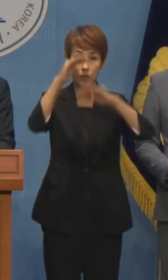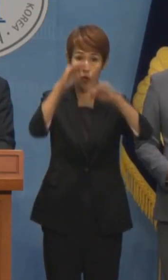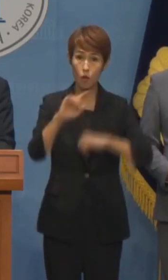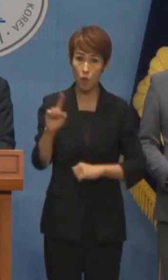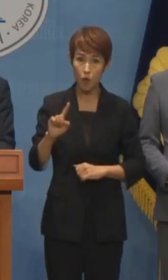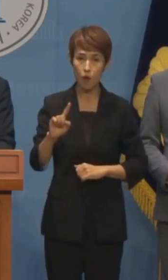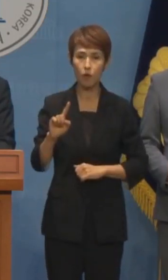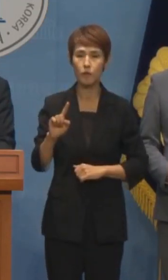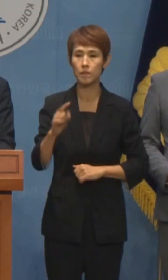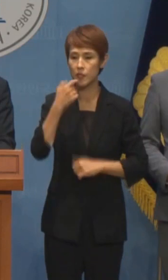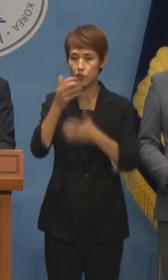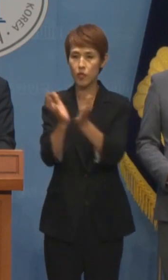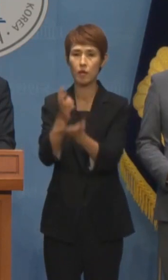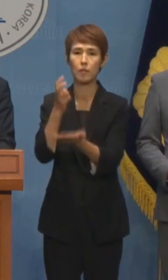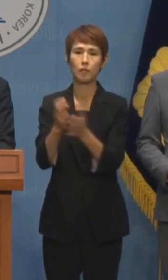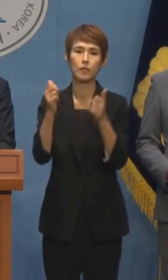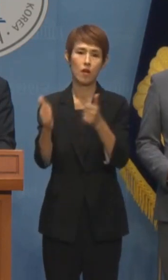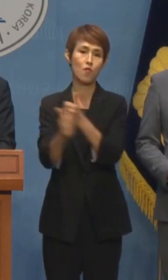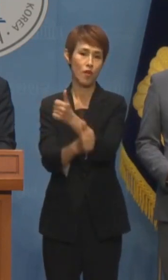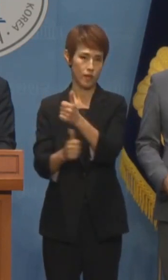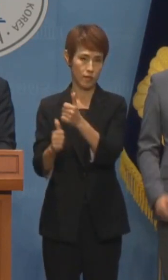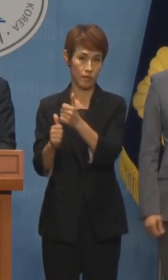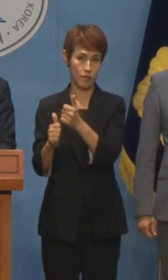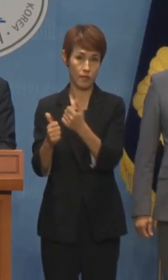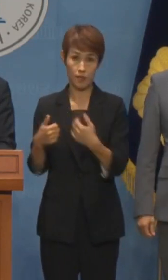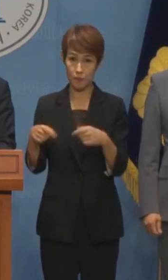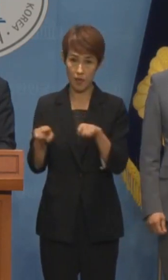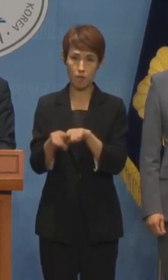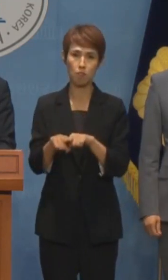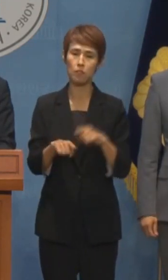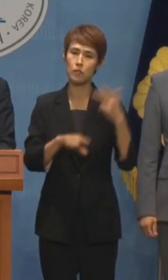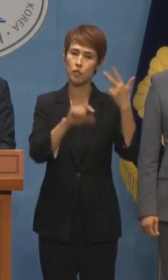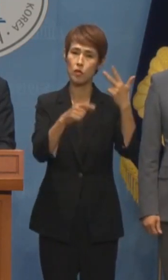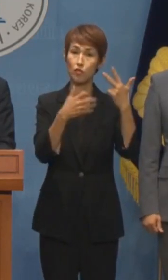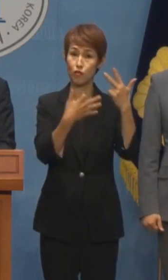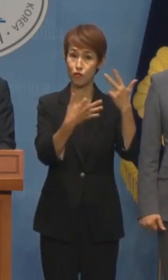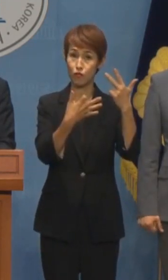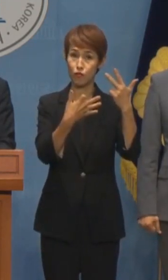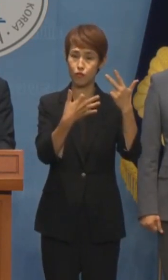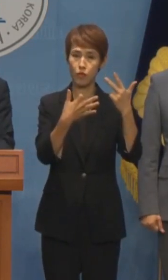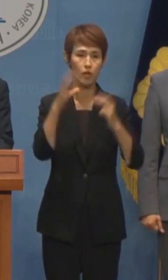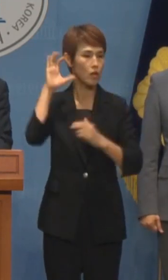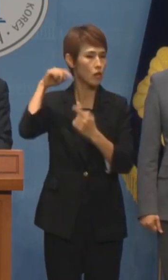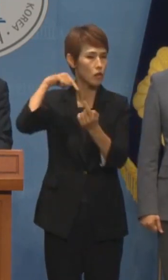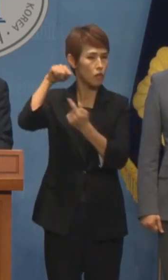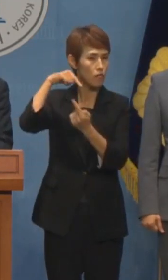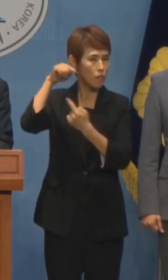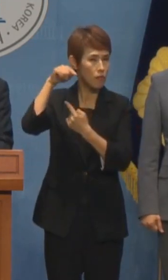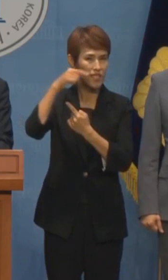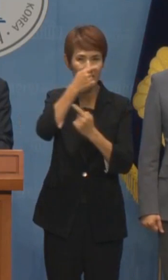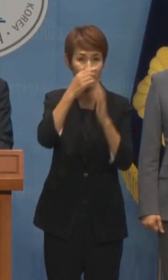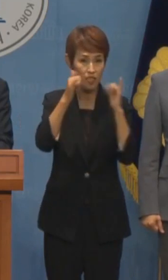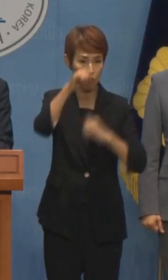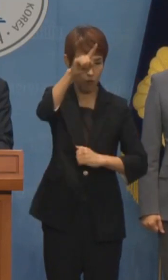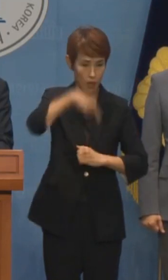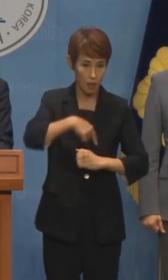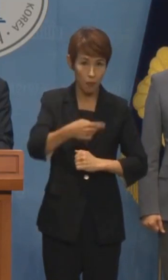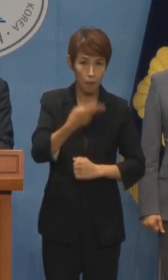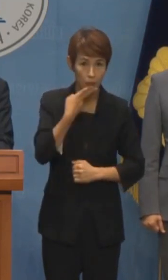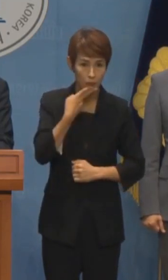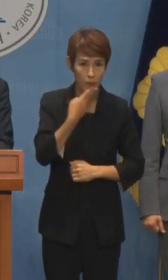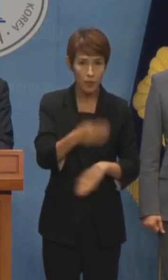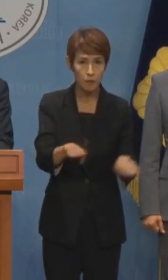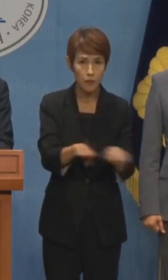더불어민주당 법사위원님들과 함께 지난 19일에 있었던 청문회 대상 증인들의 불출석